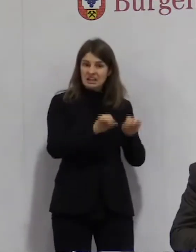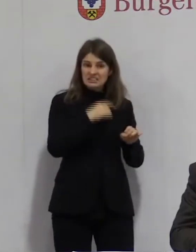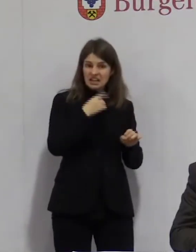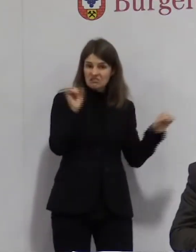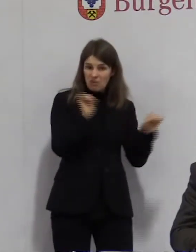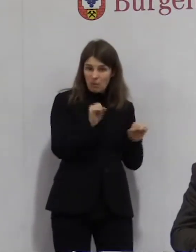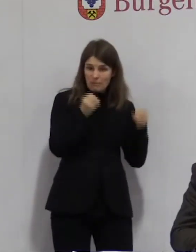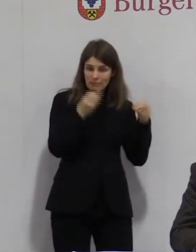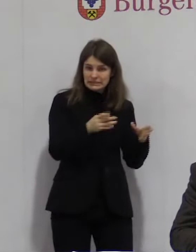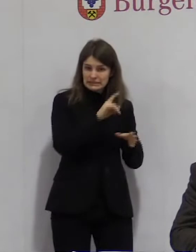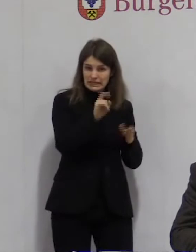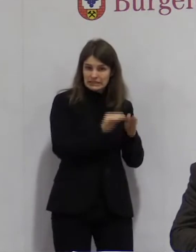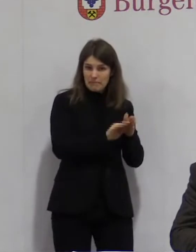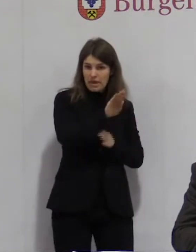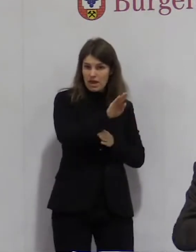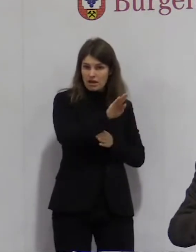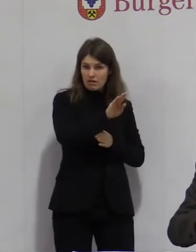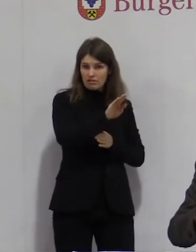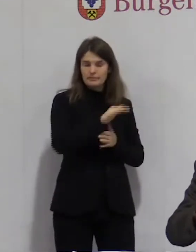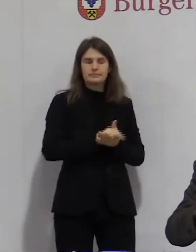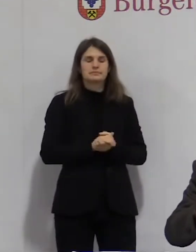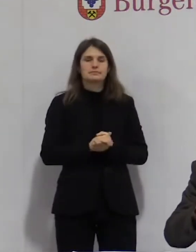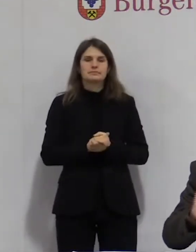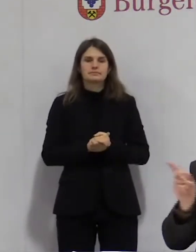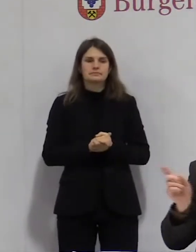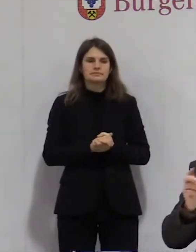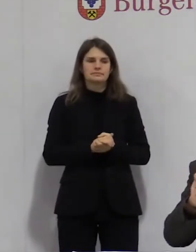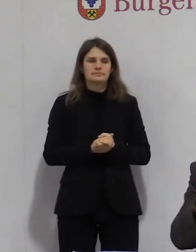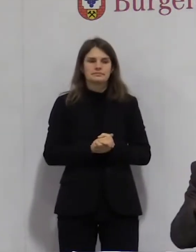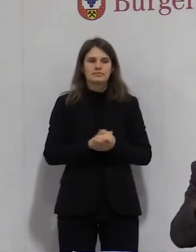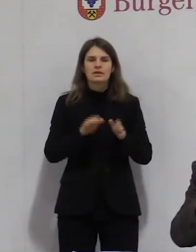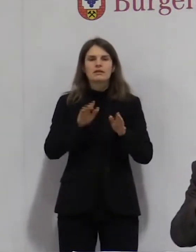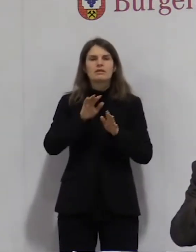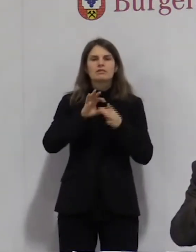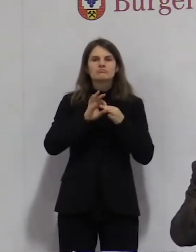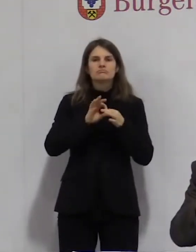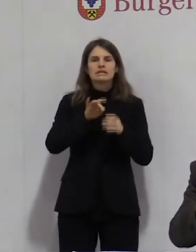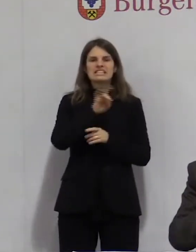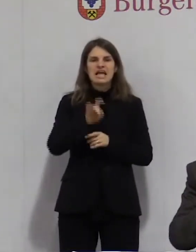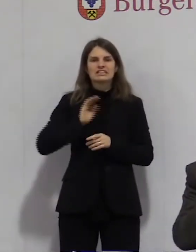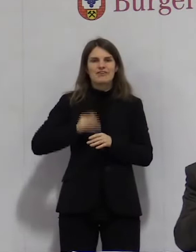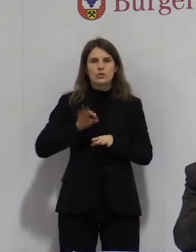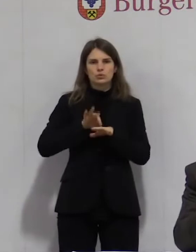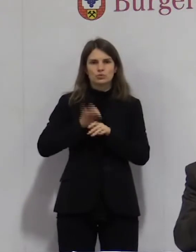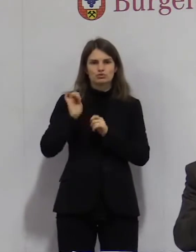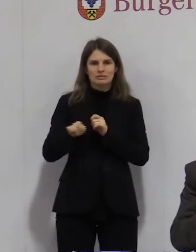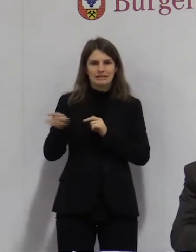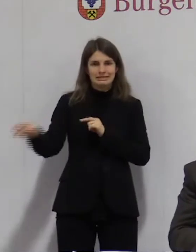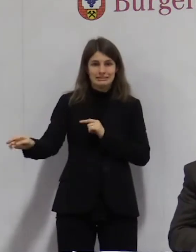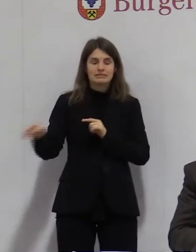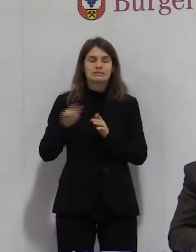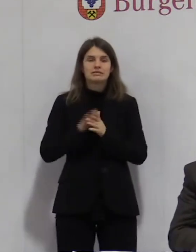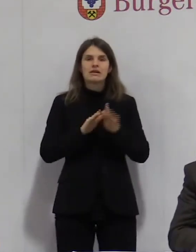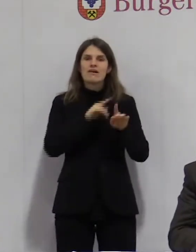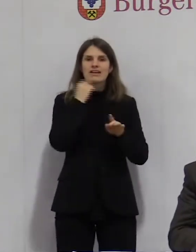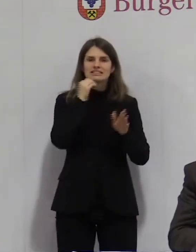kann, das wäre nett. Vielen Dank soweit von mir. Also zu Zeitz müsste Frau Dr. Schmidt was sagen, zu Weißenfels. muss ich